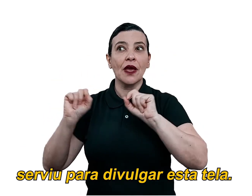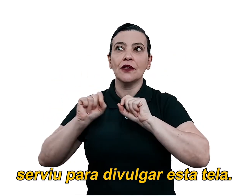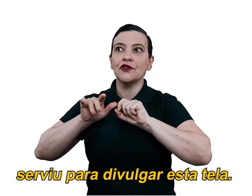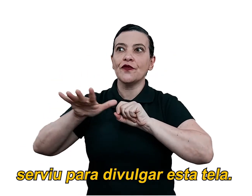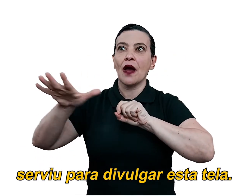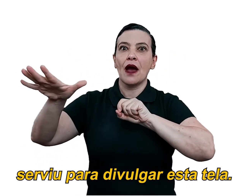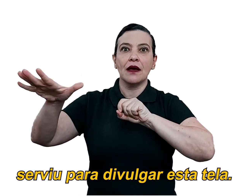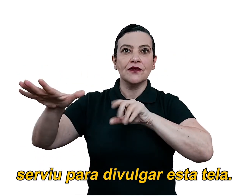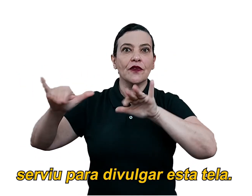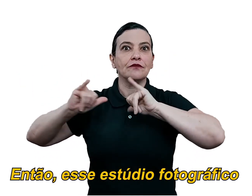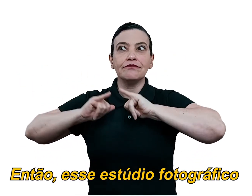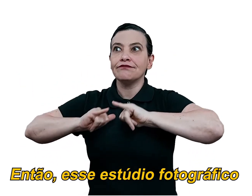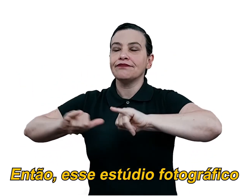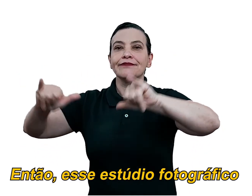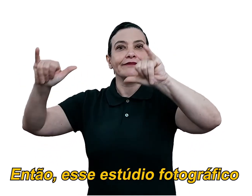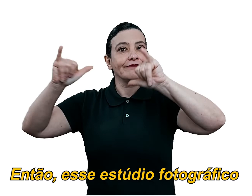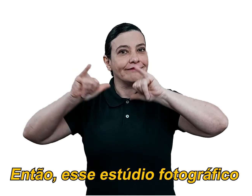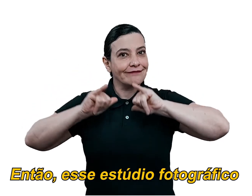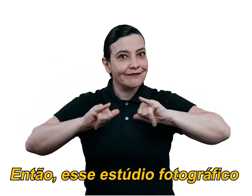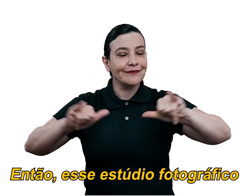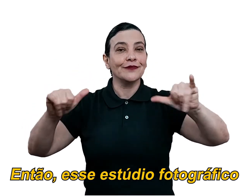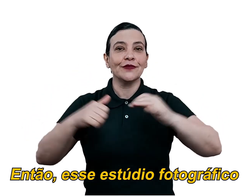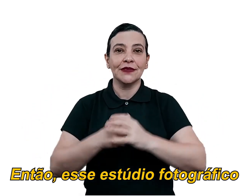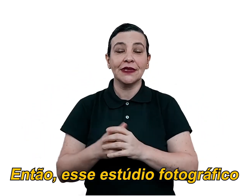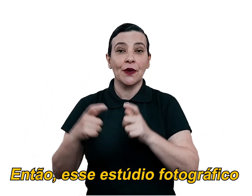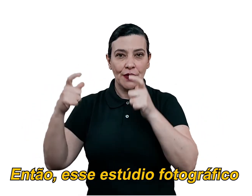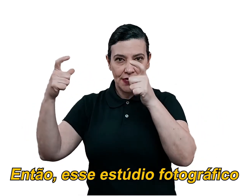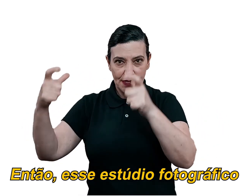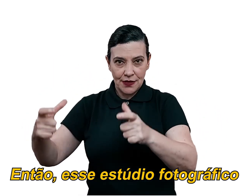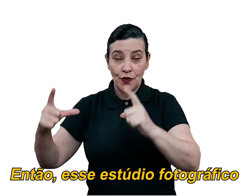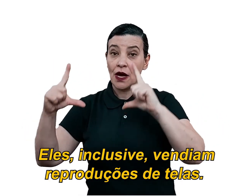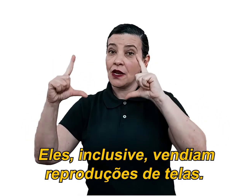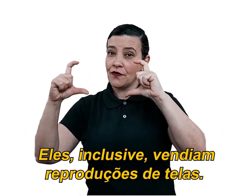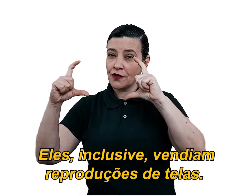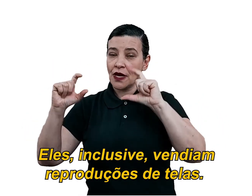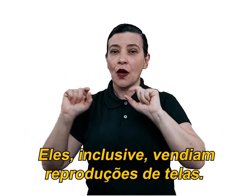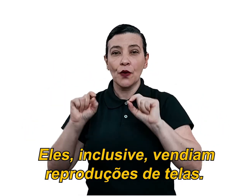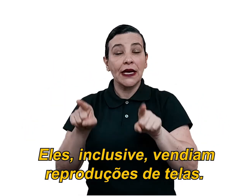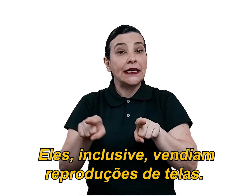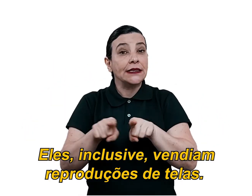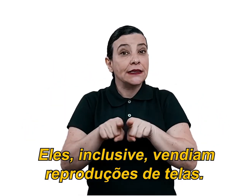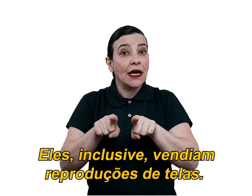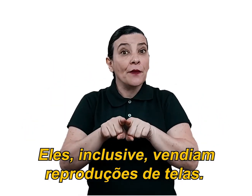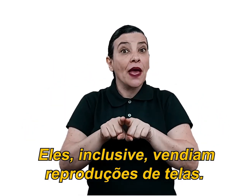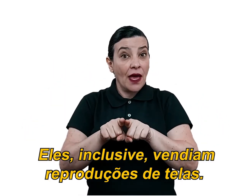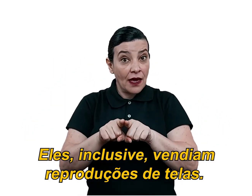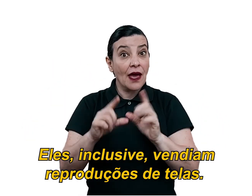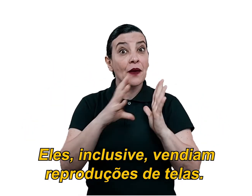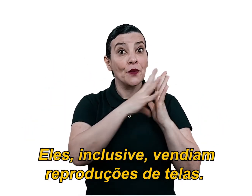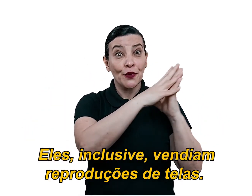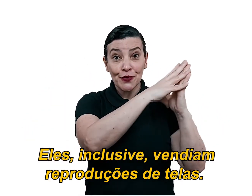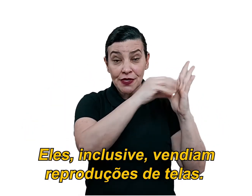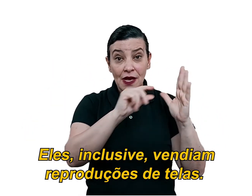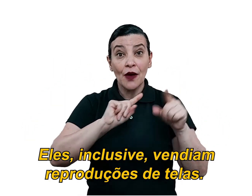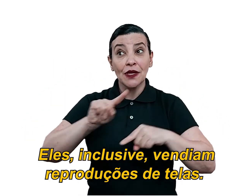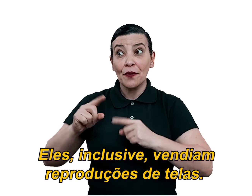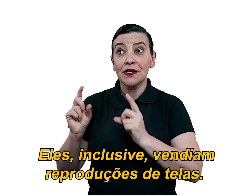essa tela. Então, esse estúdio fotográfico, eles inclusive vendiam reproduções de